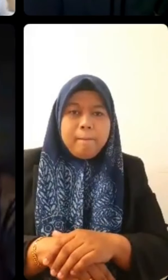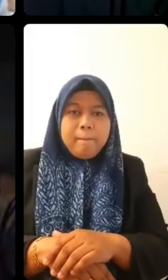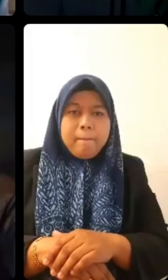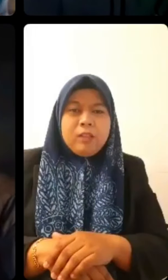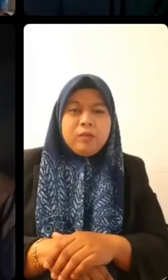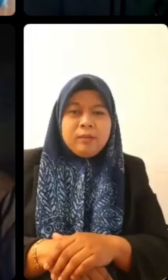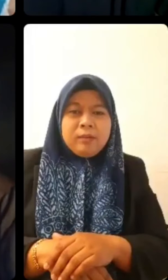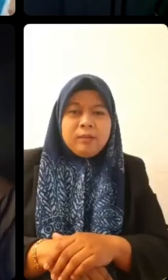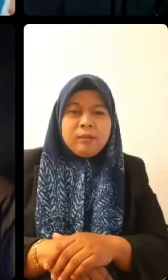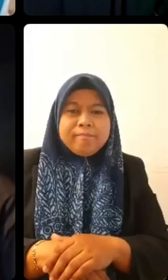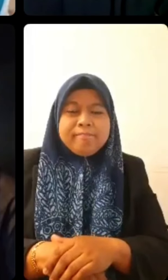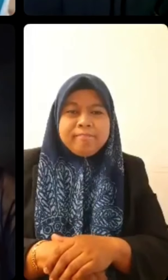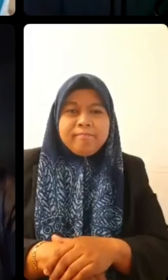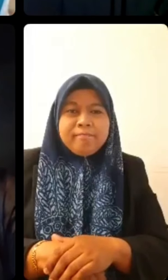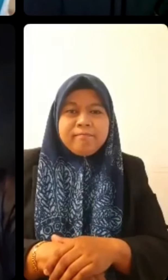Baiklah.